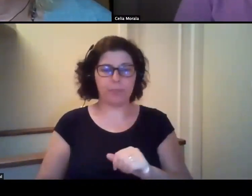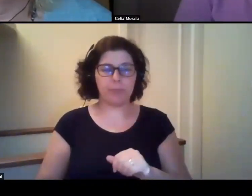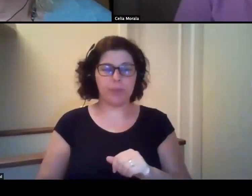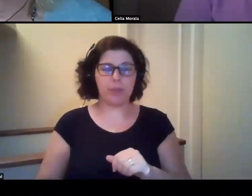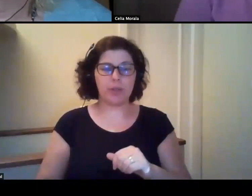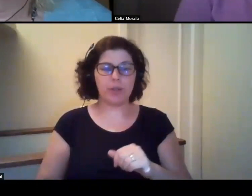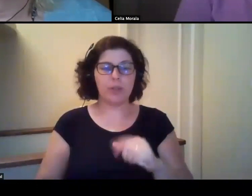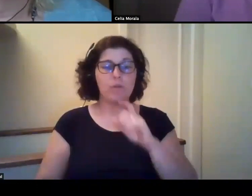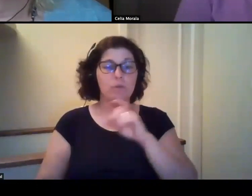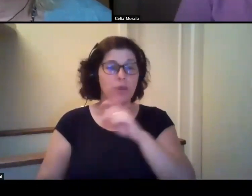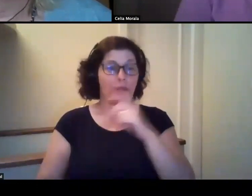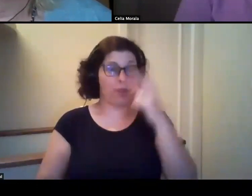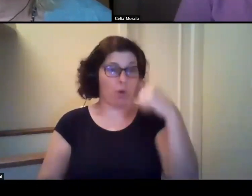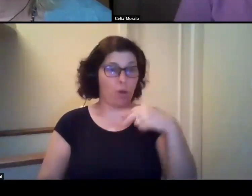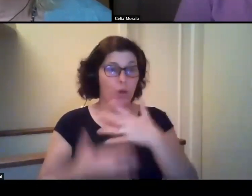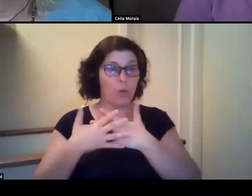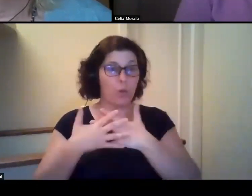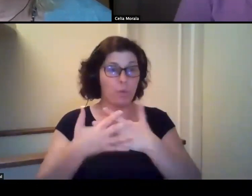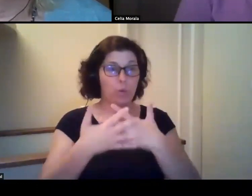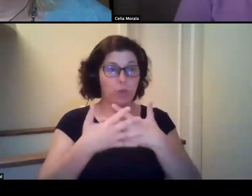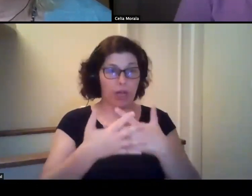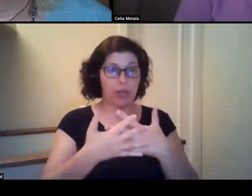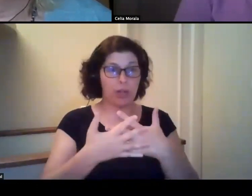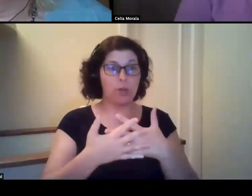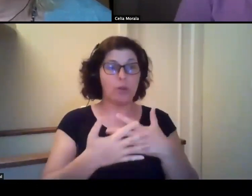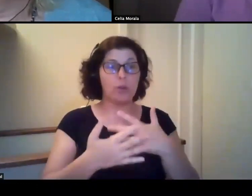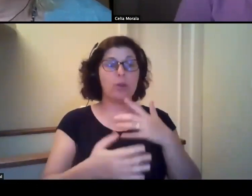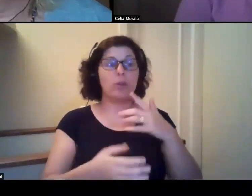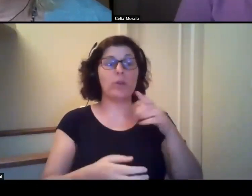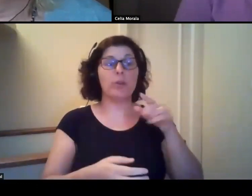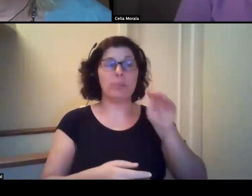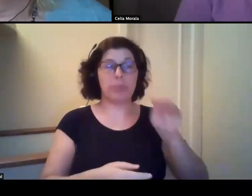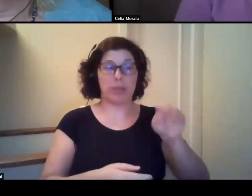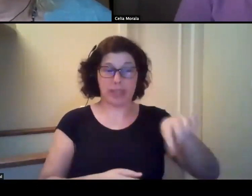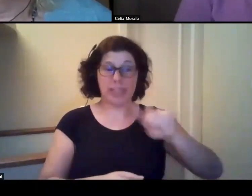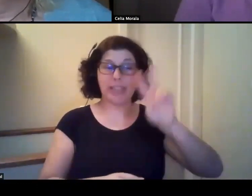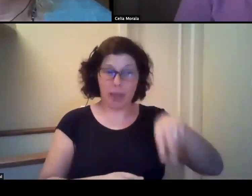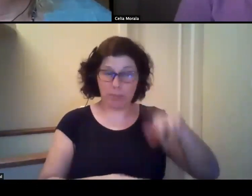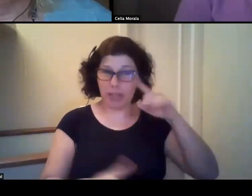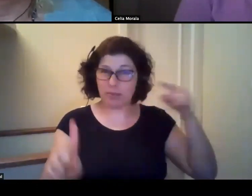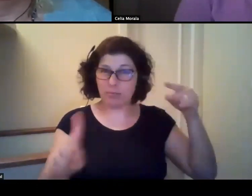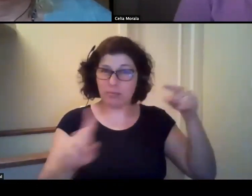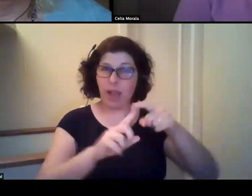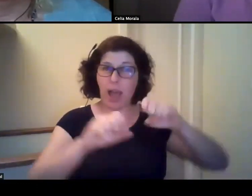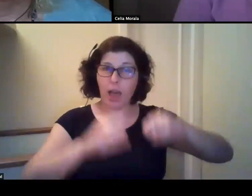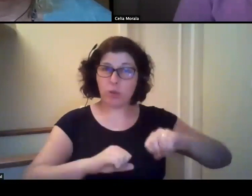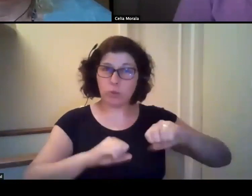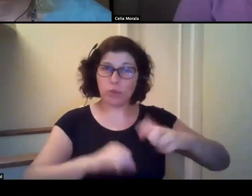11 también va orientada a adultos con enfermedades raras?